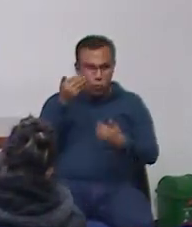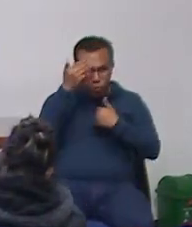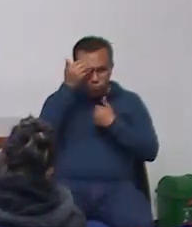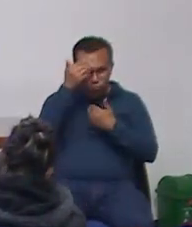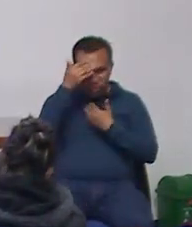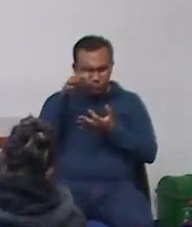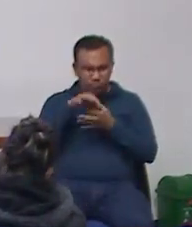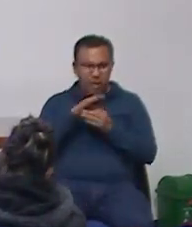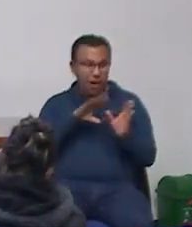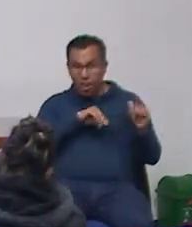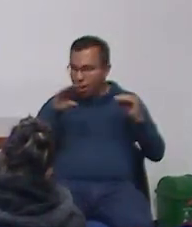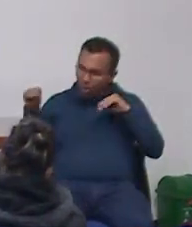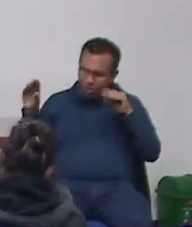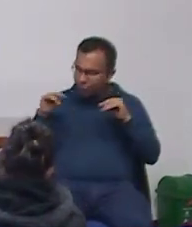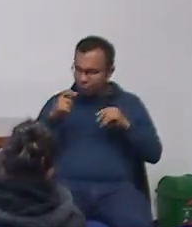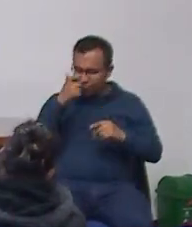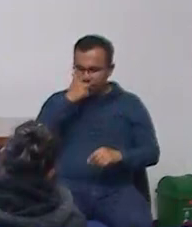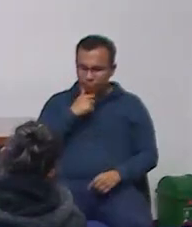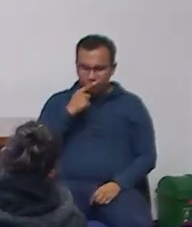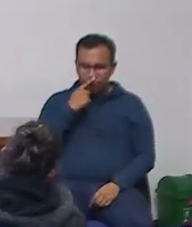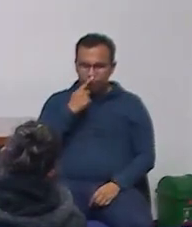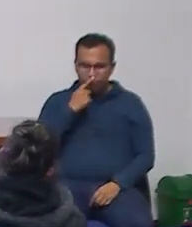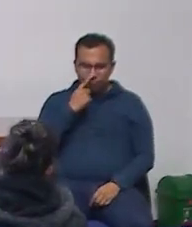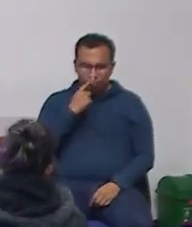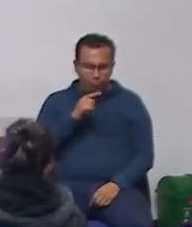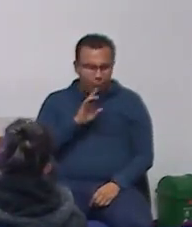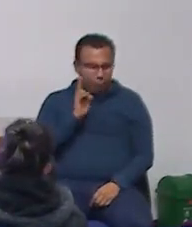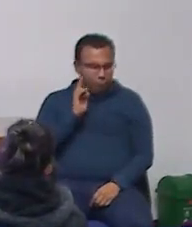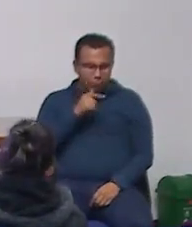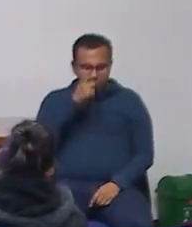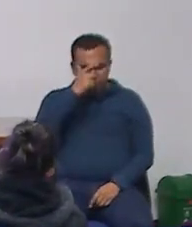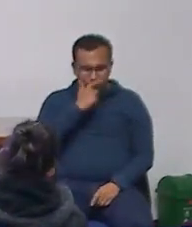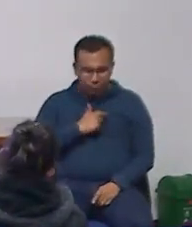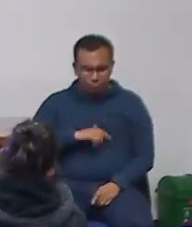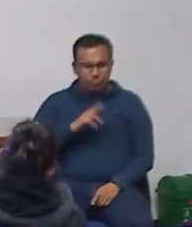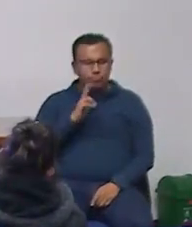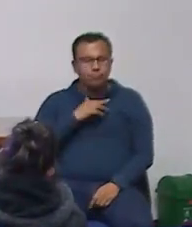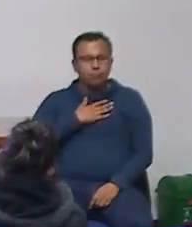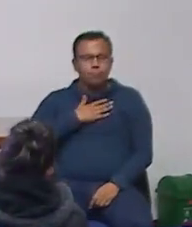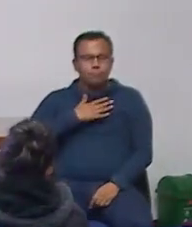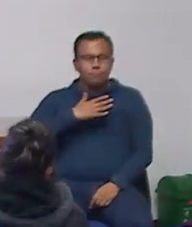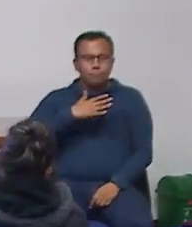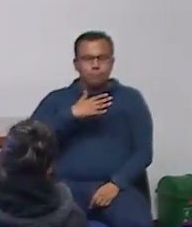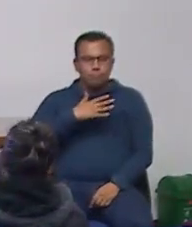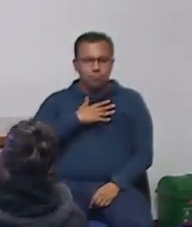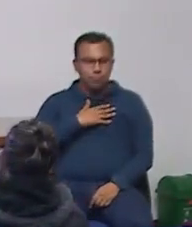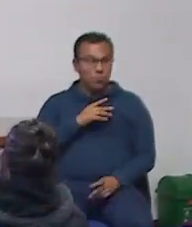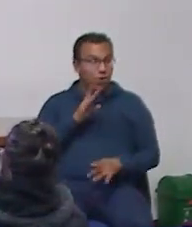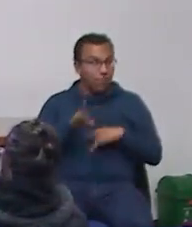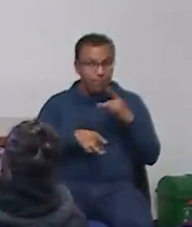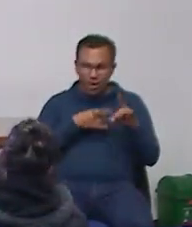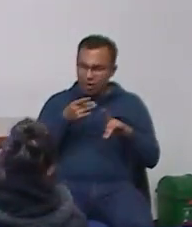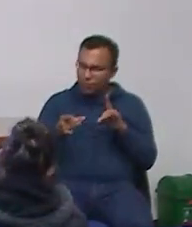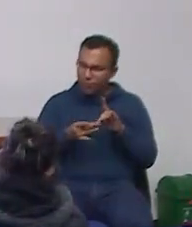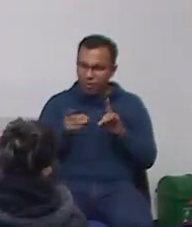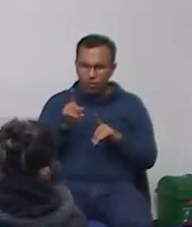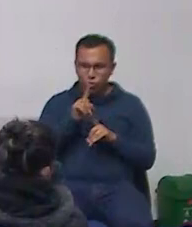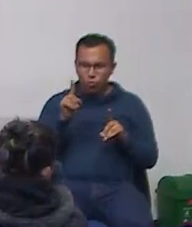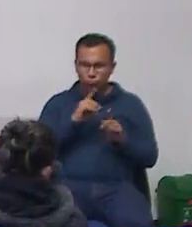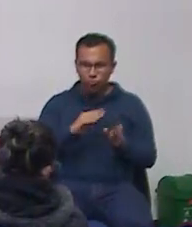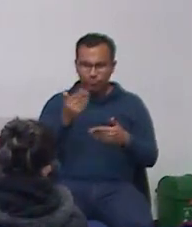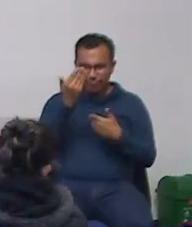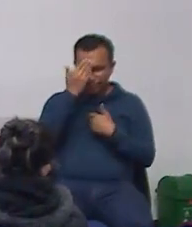No si estamos ahí hablando lo que sea la respiración es muy importante para hacer este ejercicio o sea el tema no es hacerlo Perfecto es crear